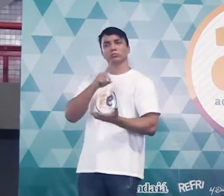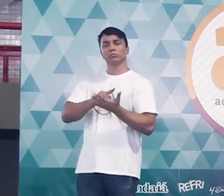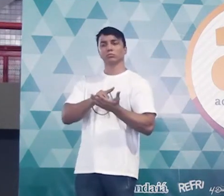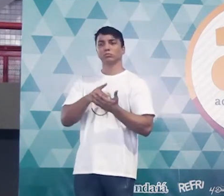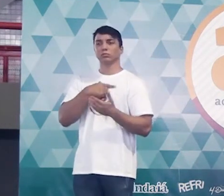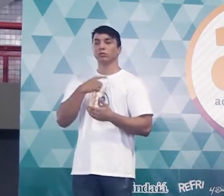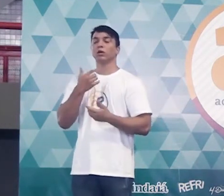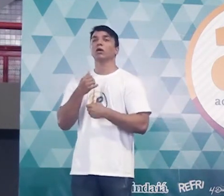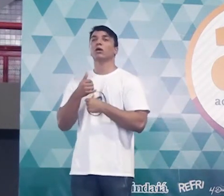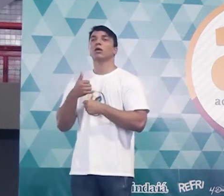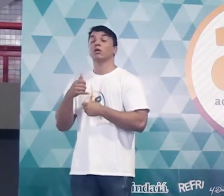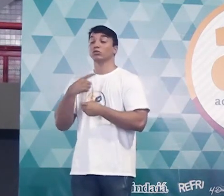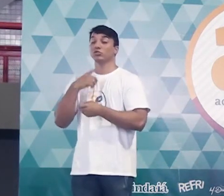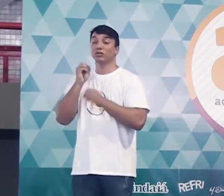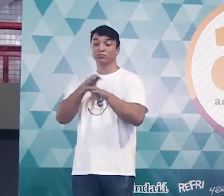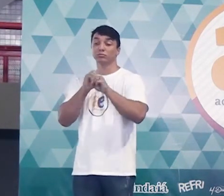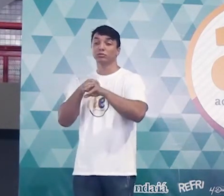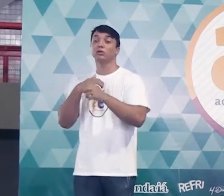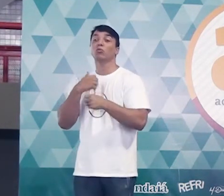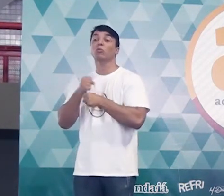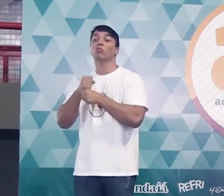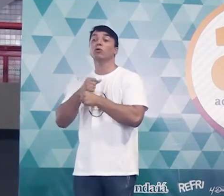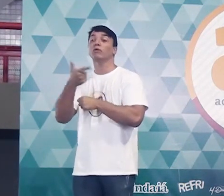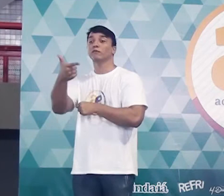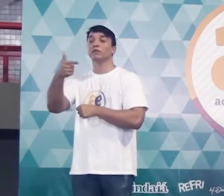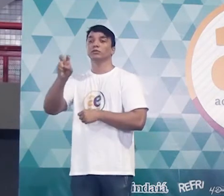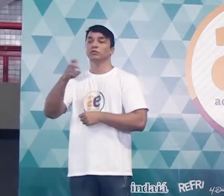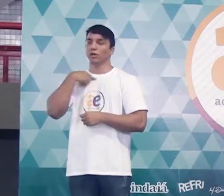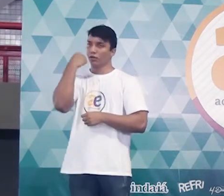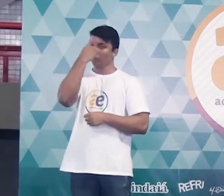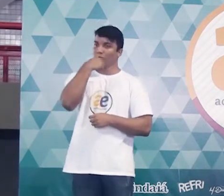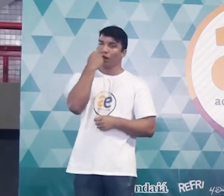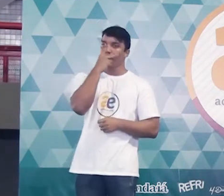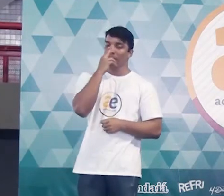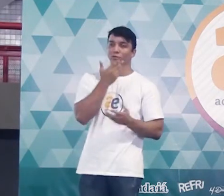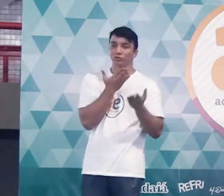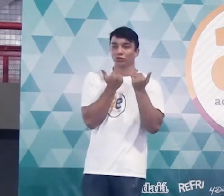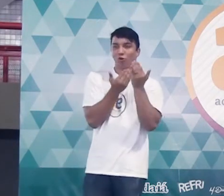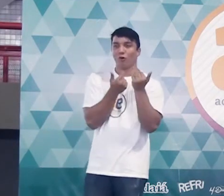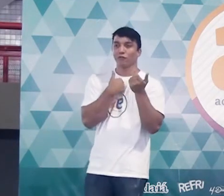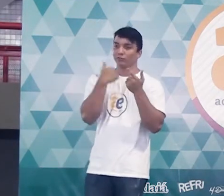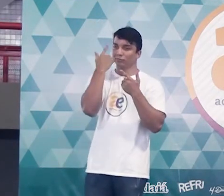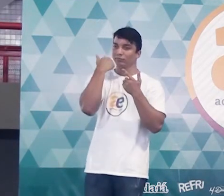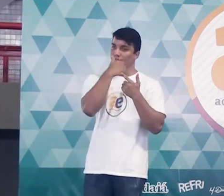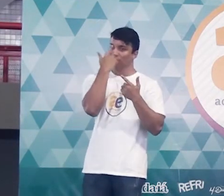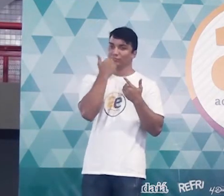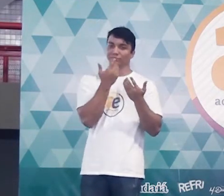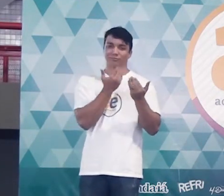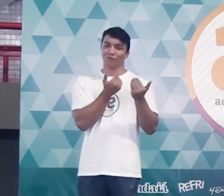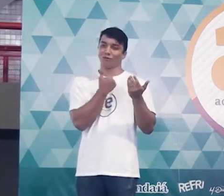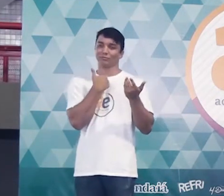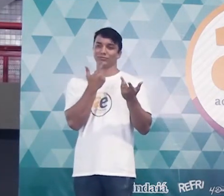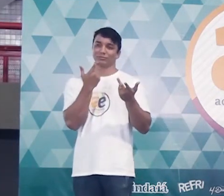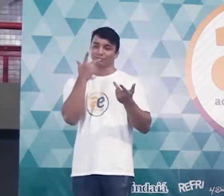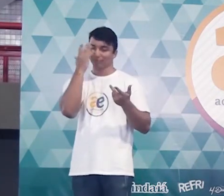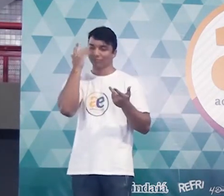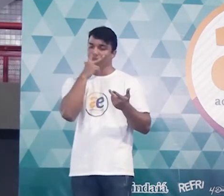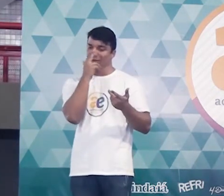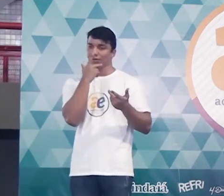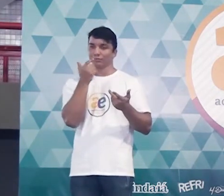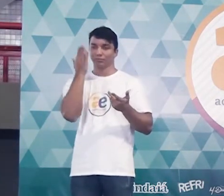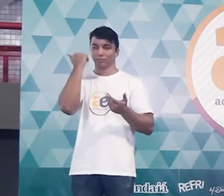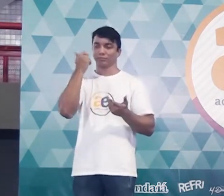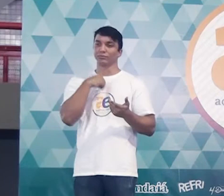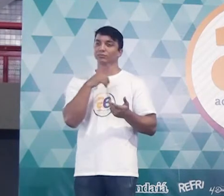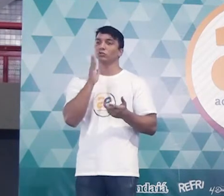tenho 25 anos dando aula, gente. Essa carinha de novinho aqui, que não é carinha de novinho, não, tô brincando. Essa carinha aqui